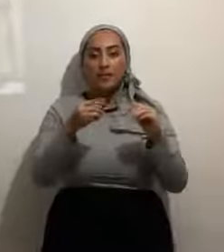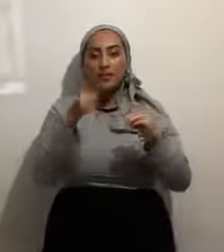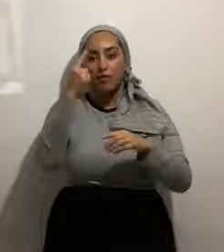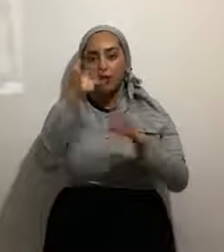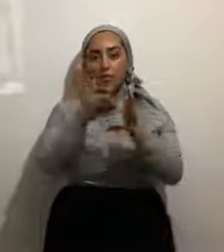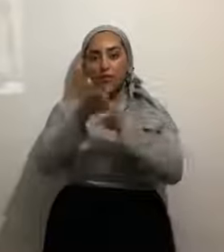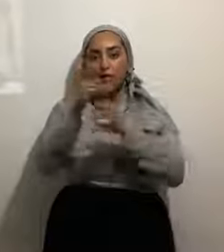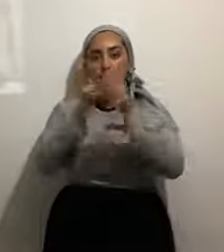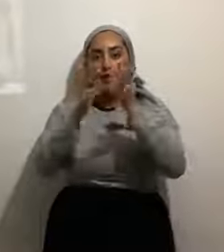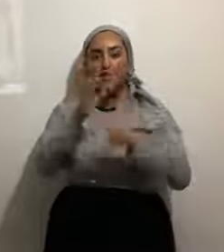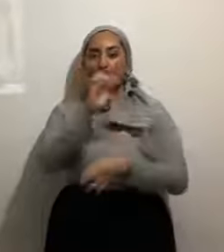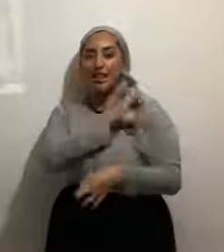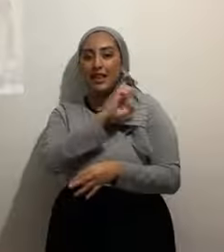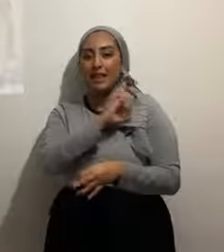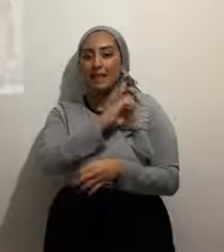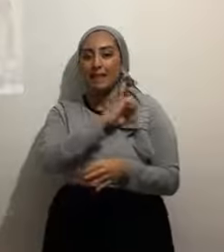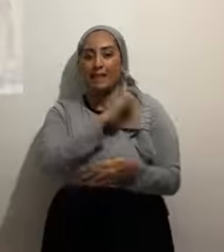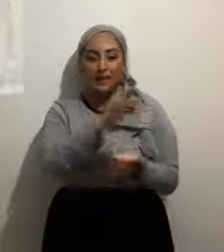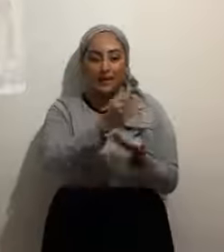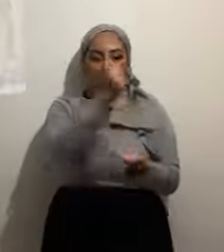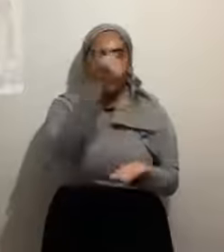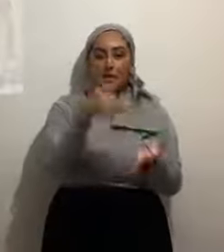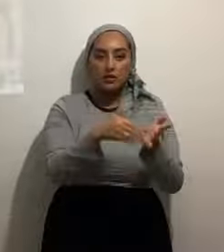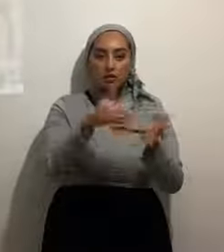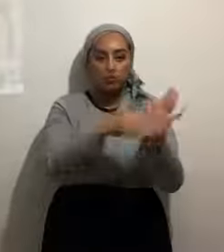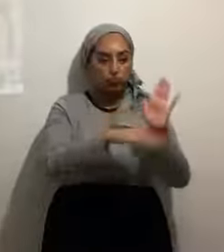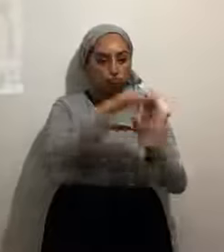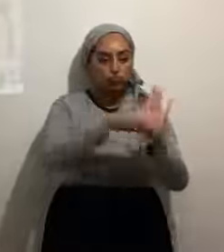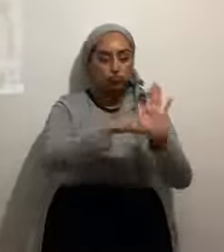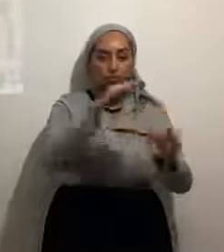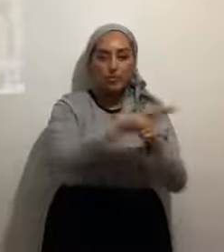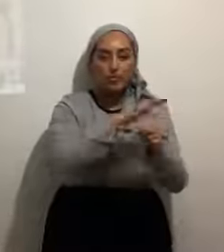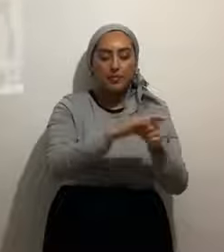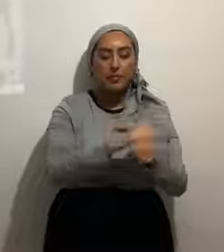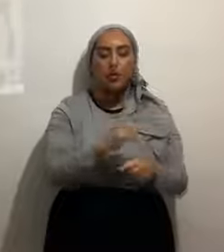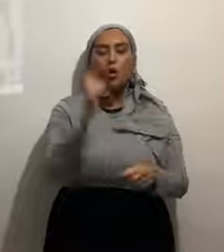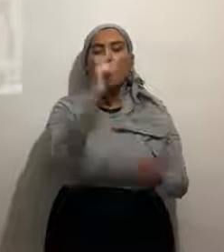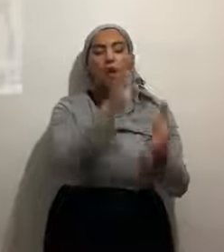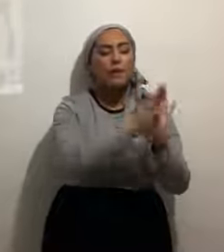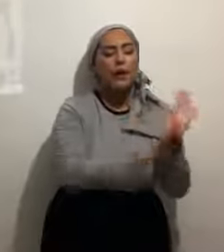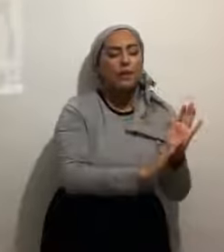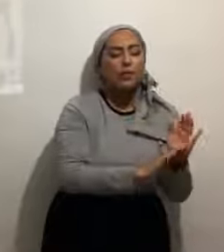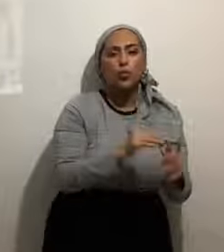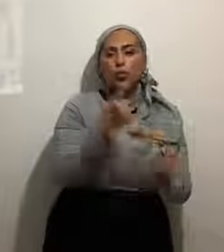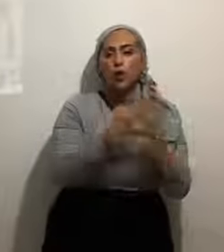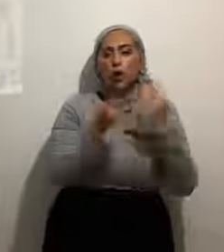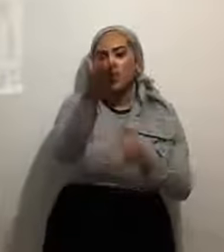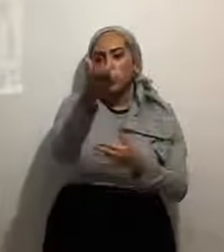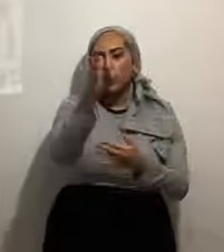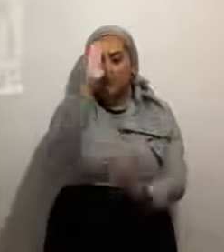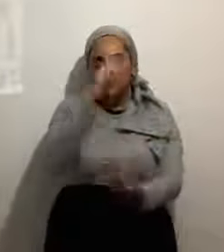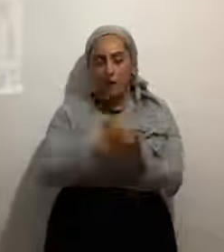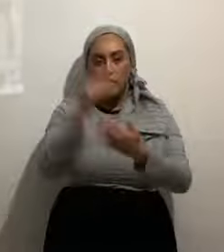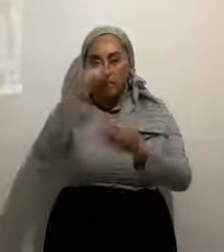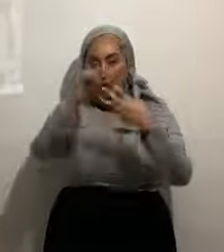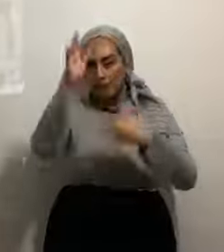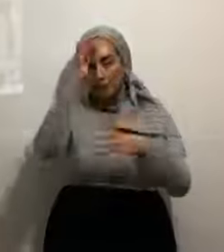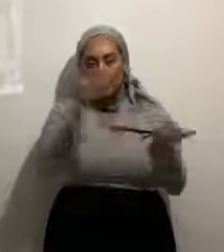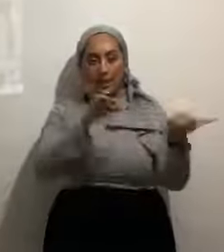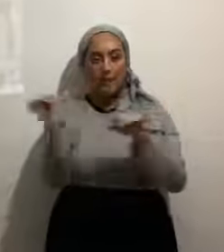Elías? Falta fe. No, pero eso fue ahí. Pero, ¿y entonces tú qué eres? ¿Eres hijo del Eterno o no?